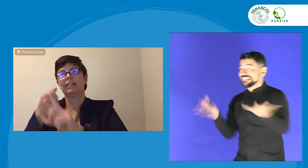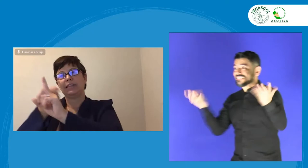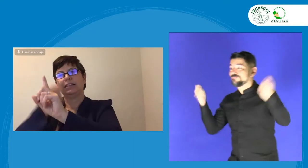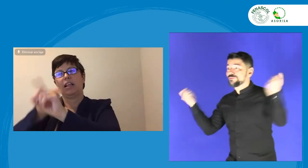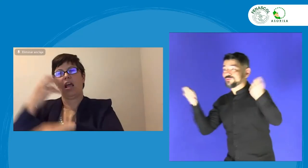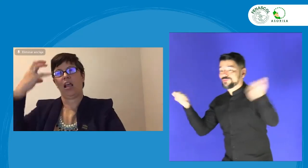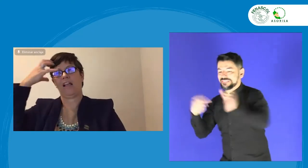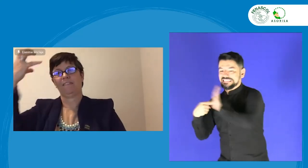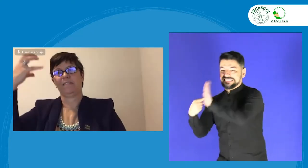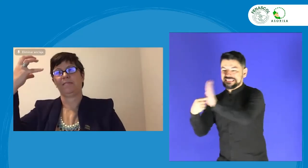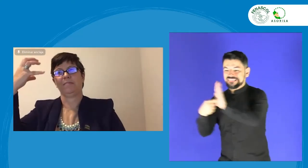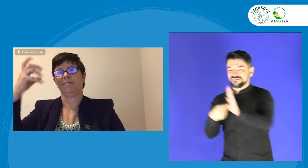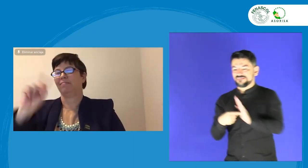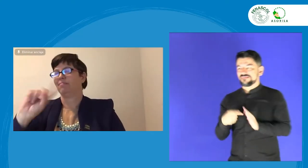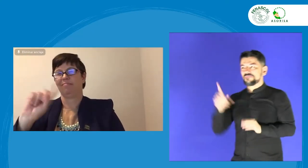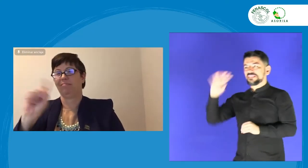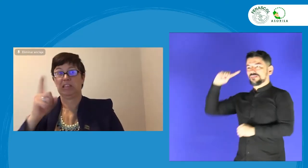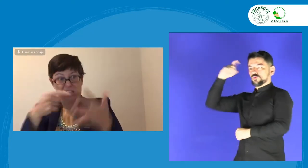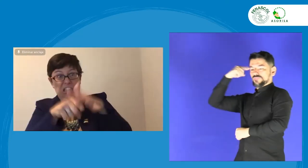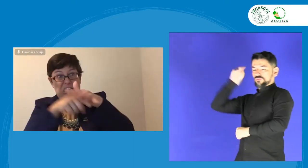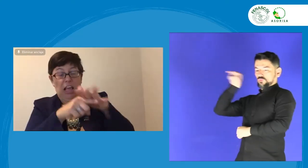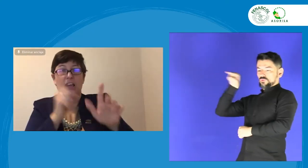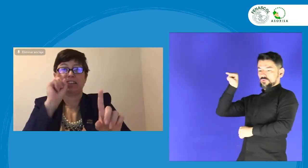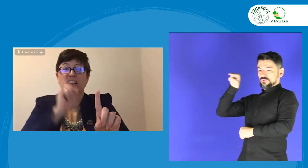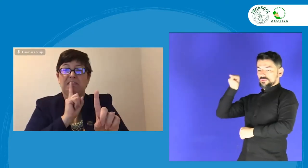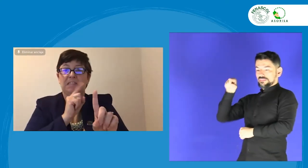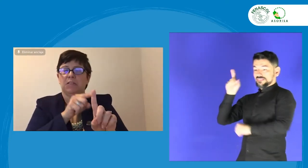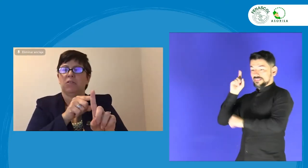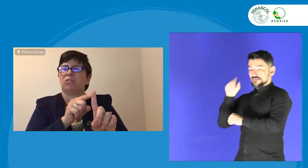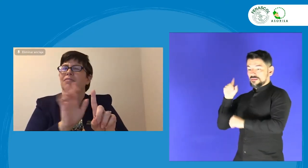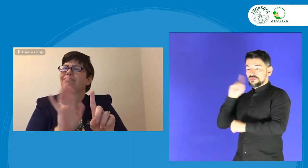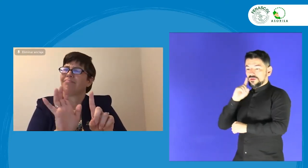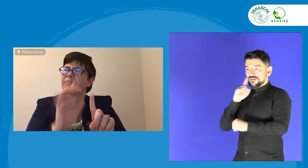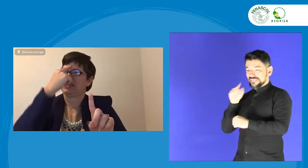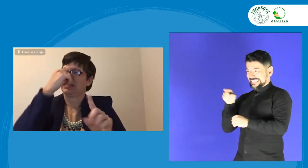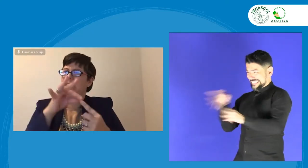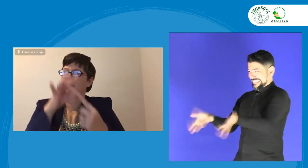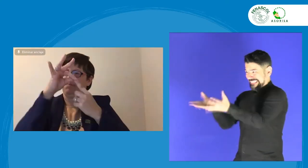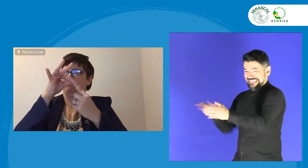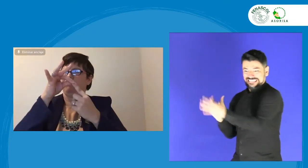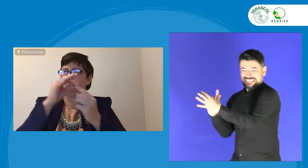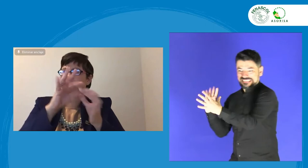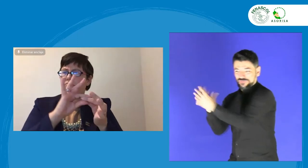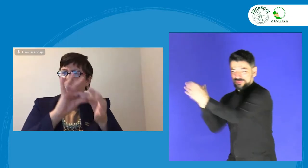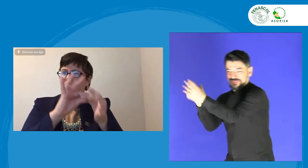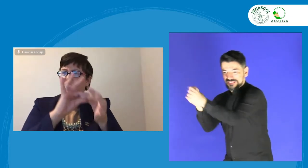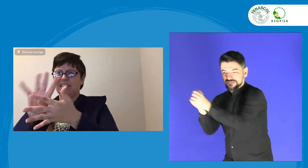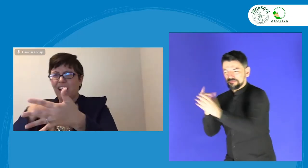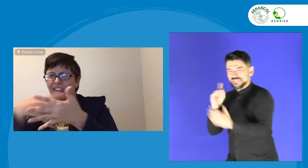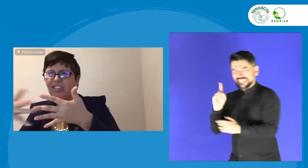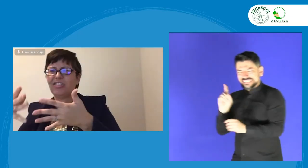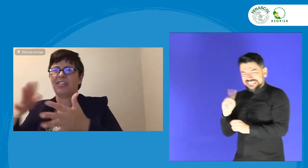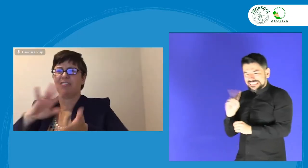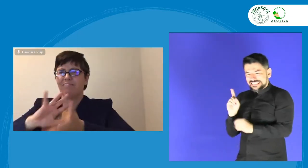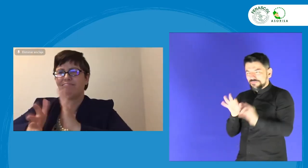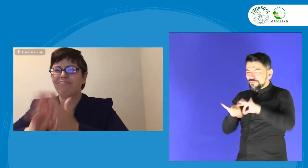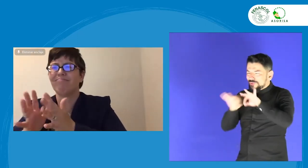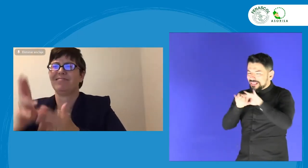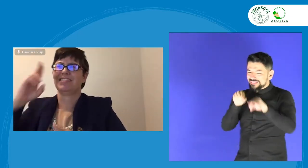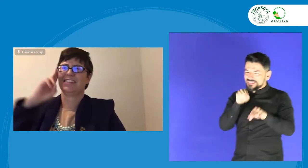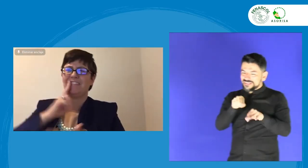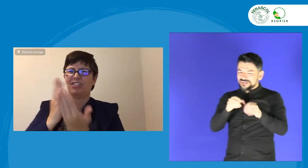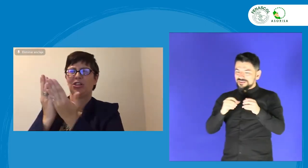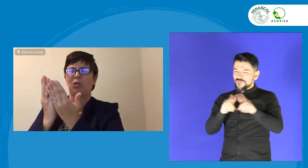niños puedan estar en este tipo de escuelas. Lo que nosotros hemos hablado... con gobierno, es que no se trata de incluirlos